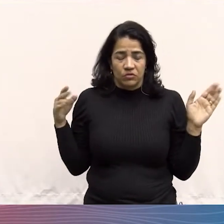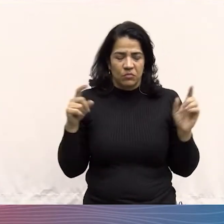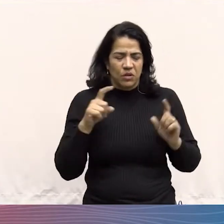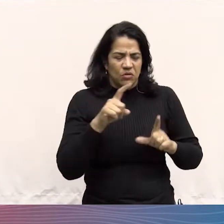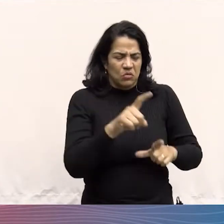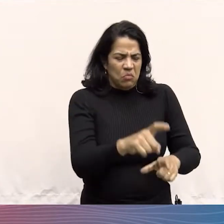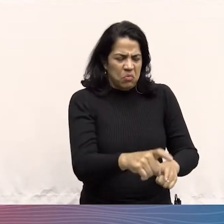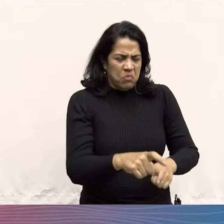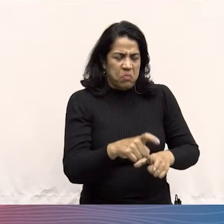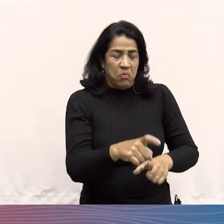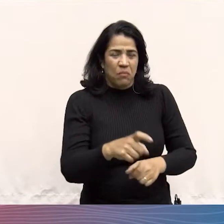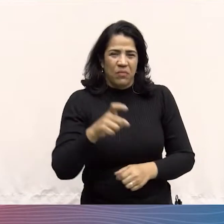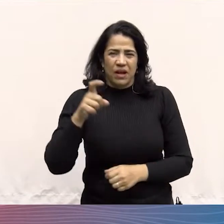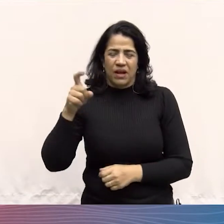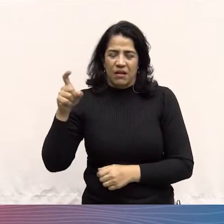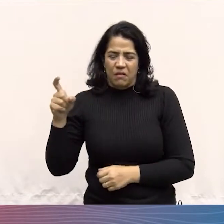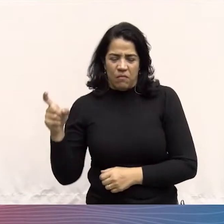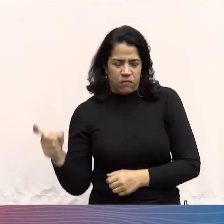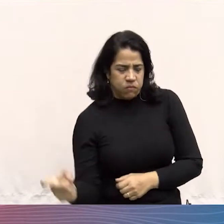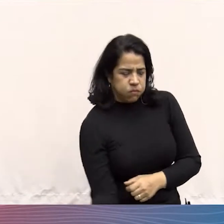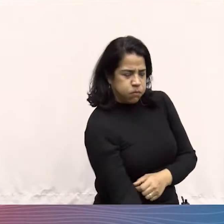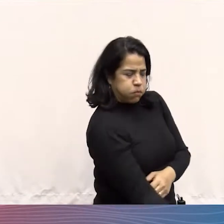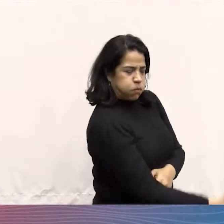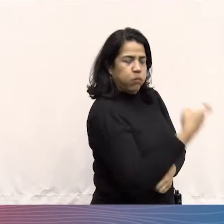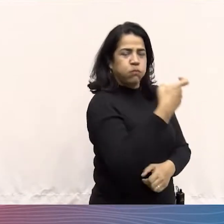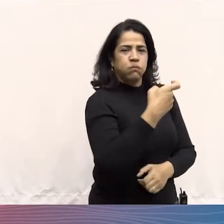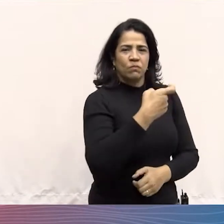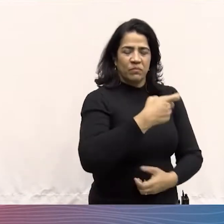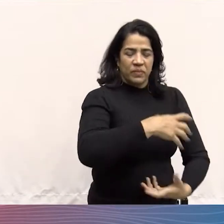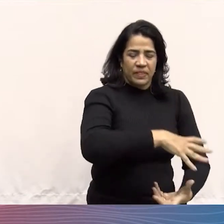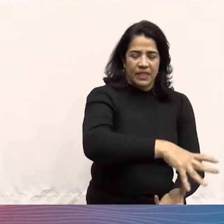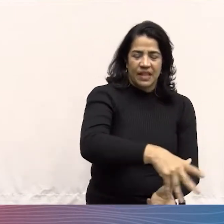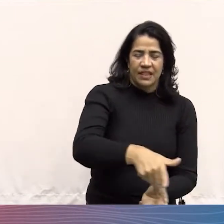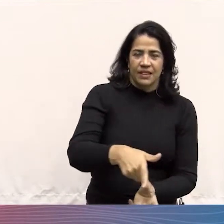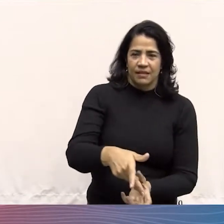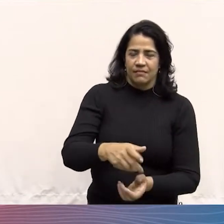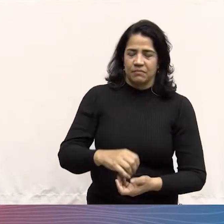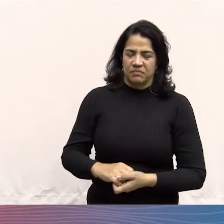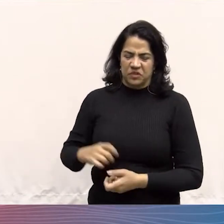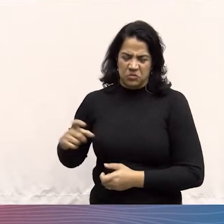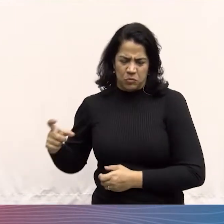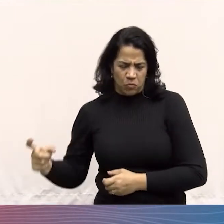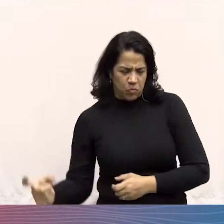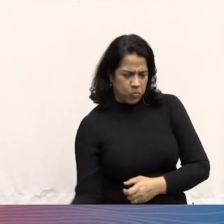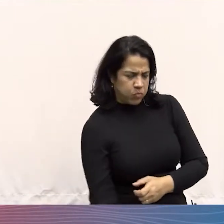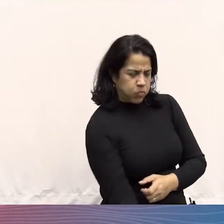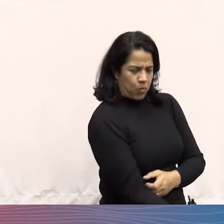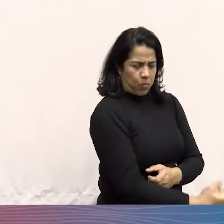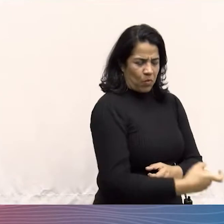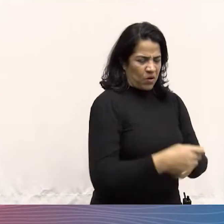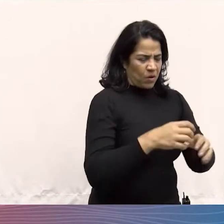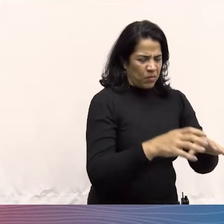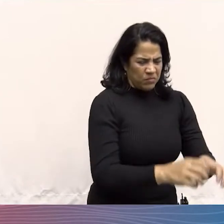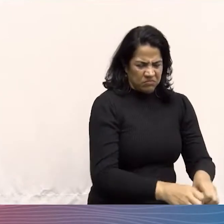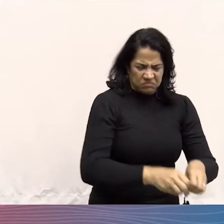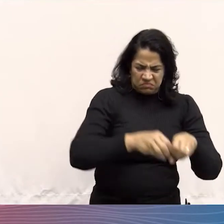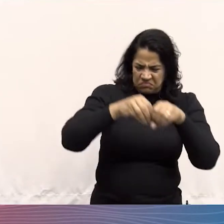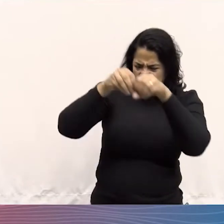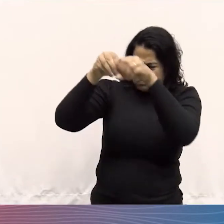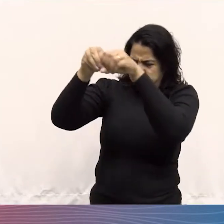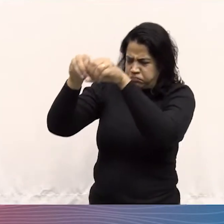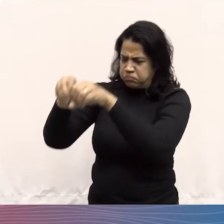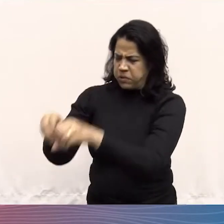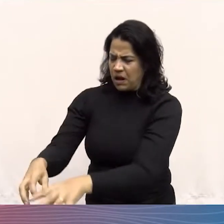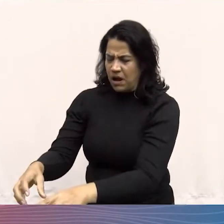da terra e lançou-a no grande lagar da cólera de Deus. E o lagar